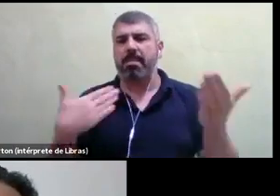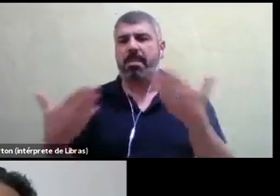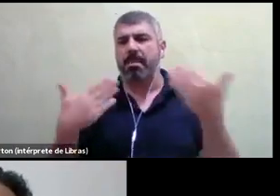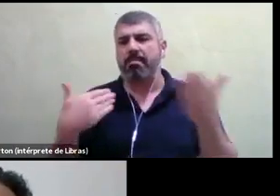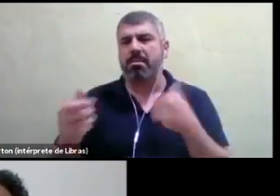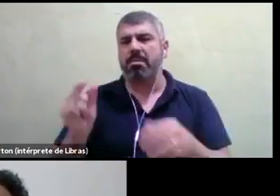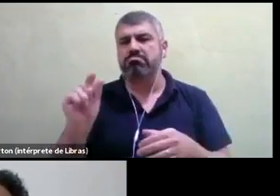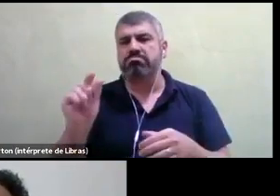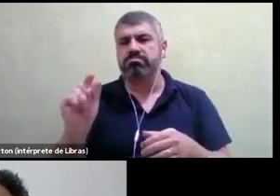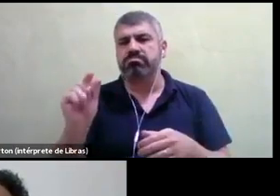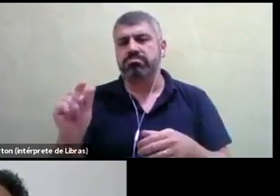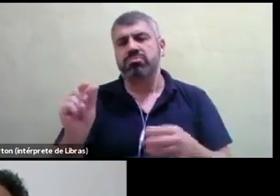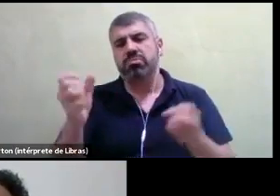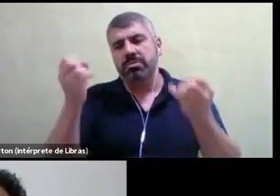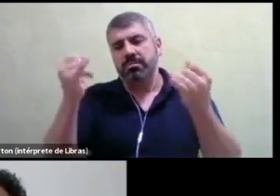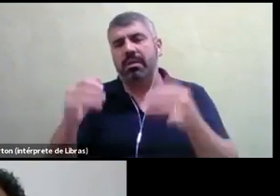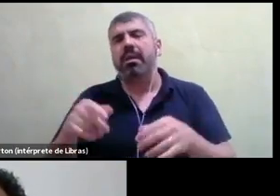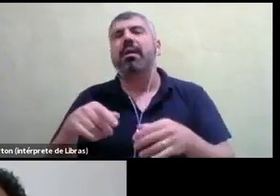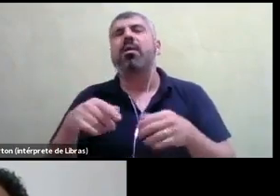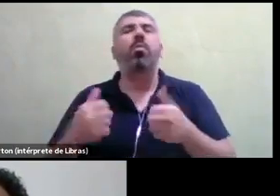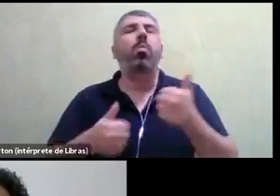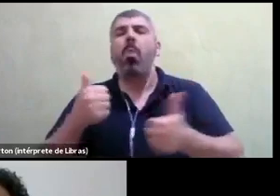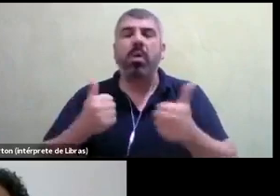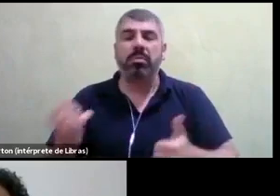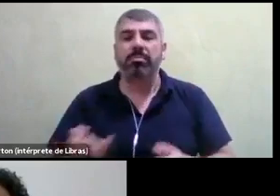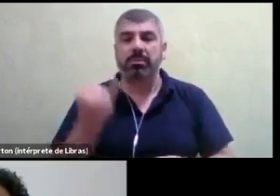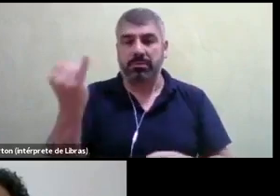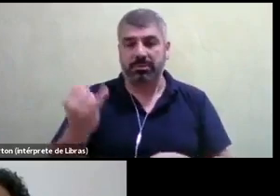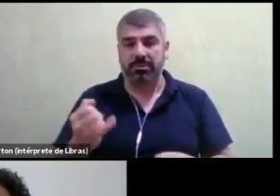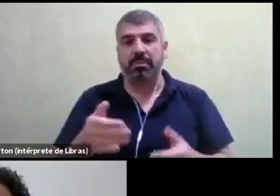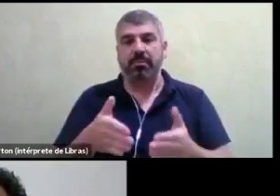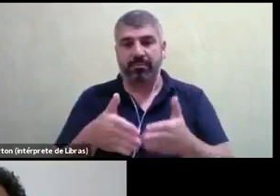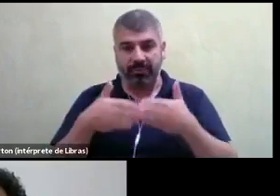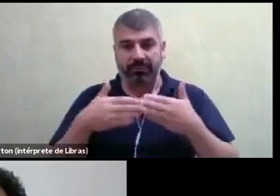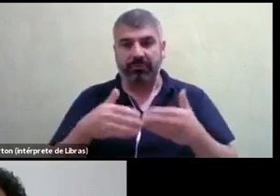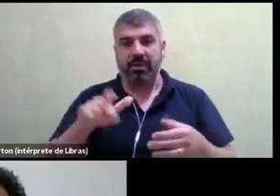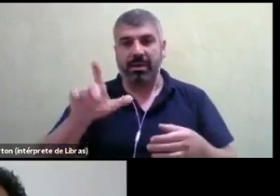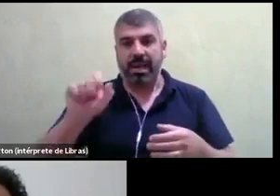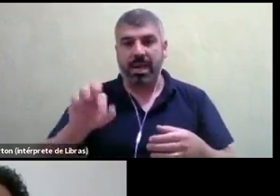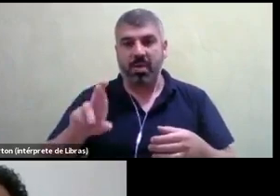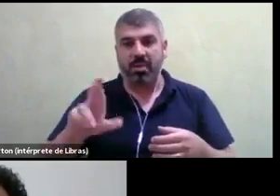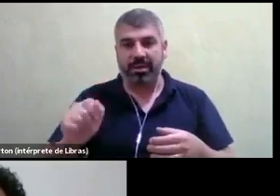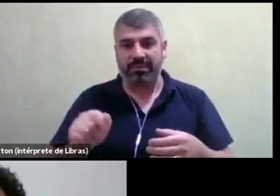e mostrar a importância. Por favor, Laura, com você.